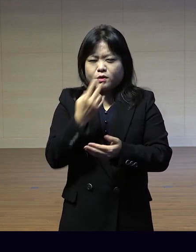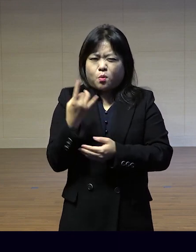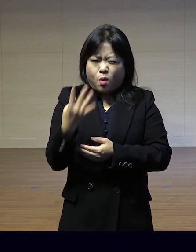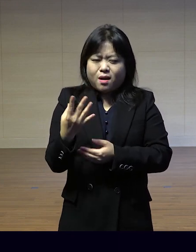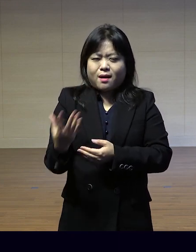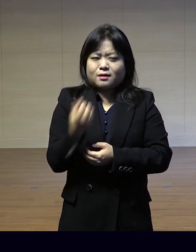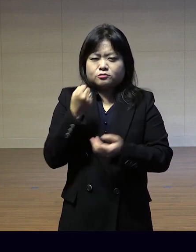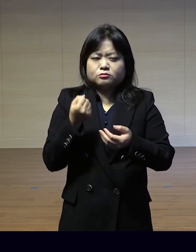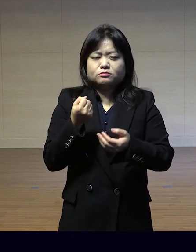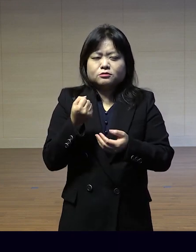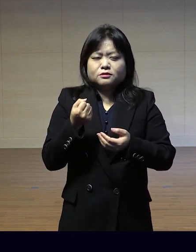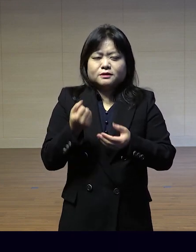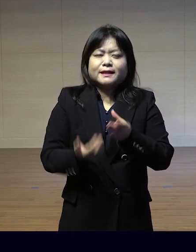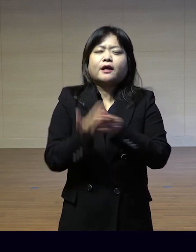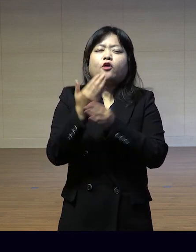있다.